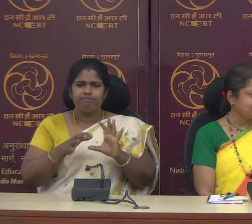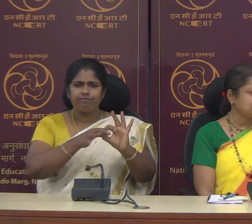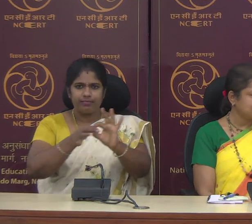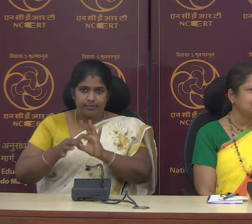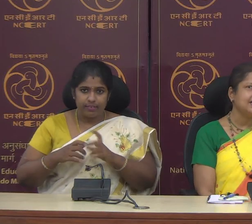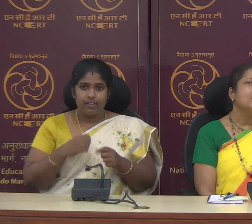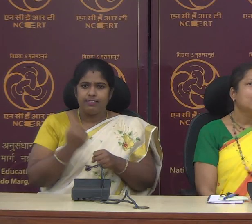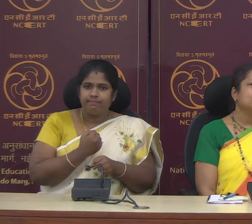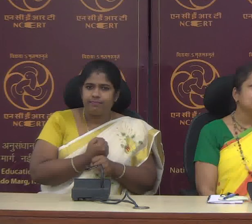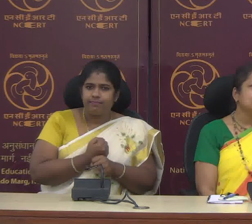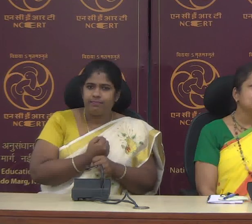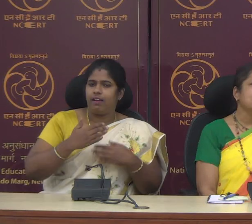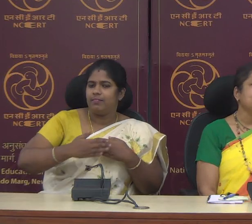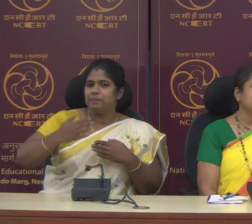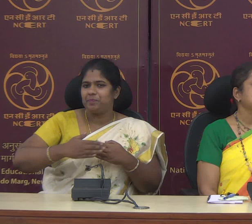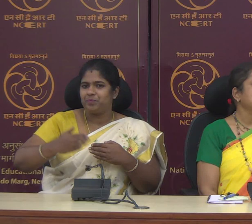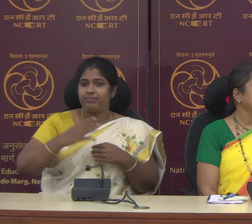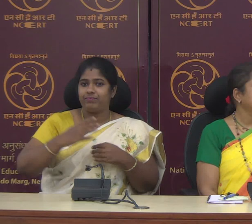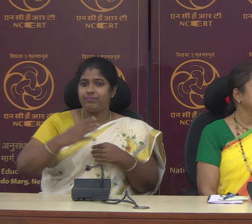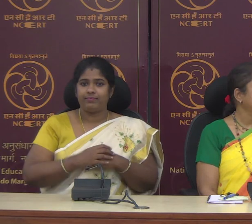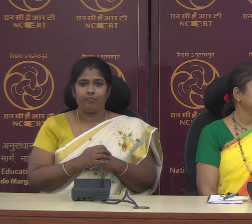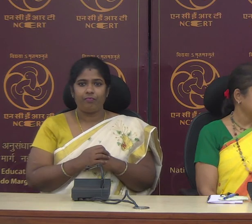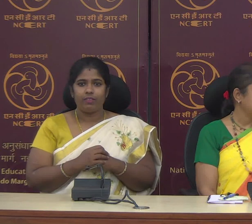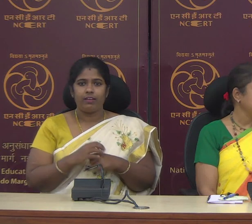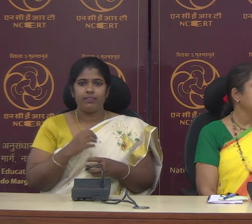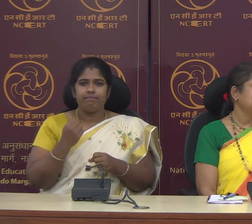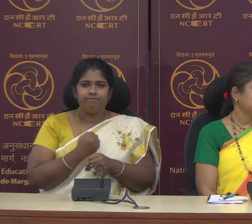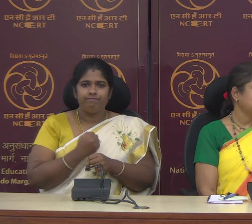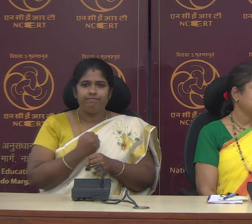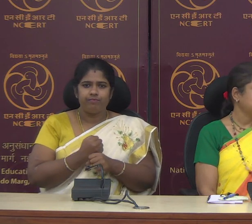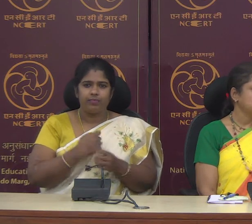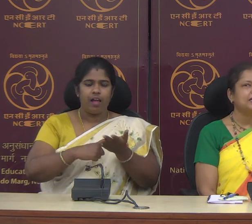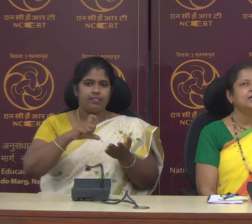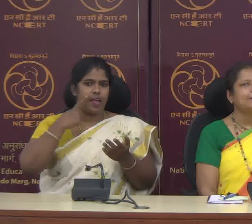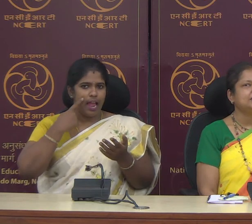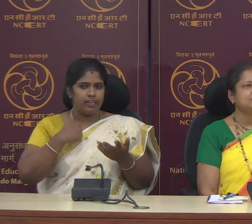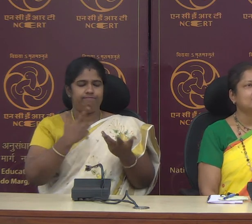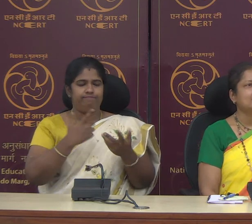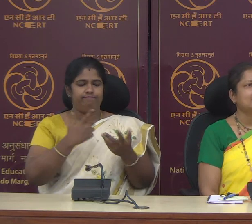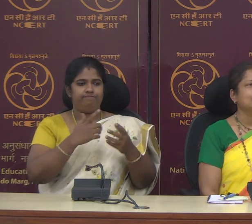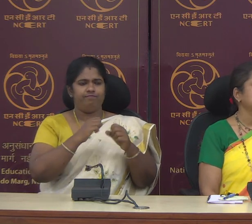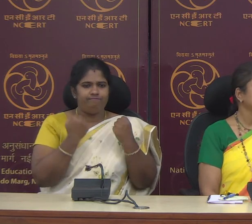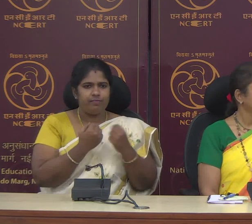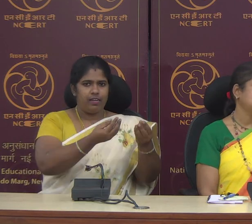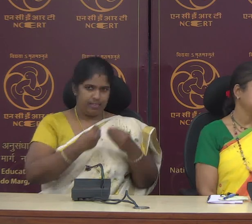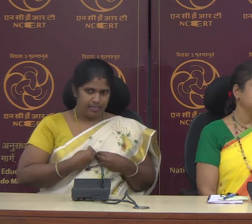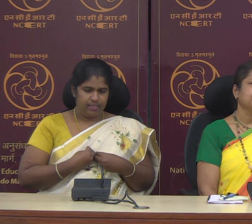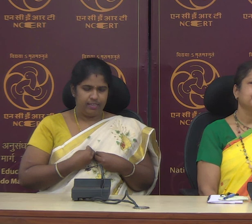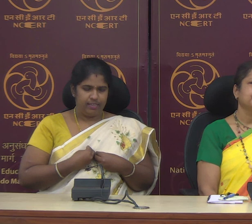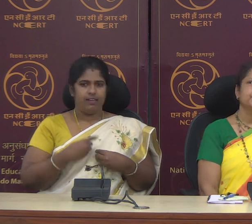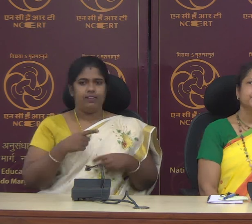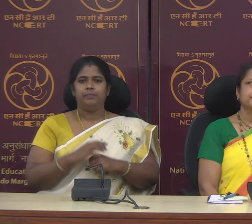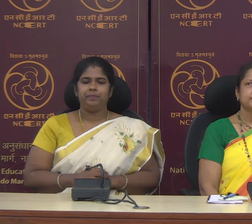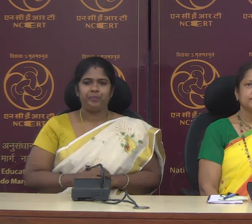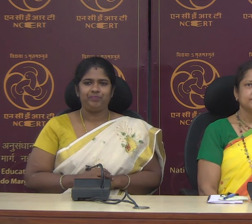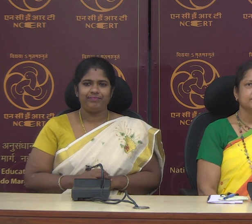काम कर रही हैं, और कुछ काम RCI की तरफ से भी आने वाला है जो हमारा रिहैबिलिटेशन काउंसिल ऑफ इंडिया।